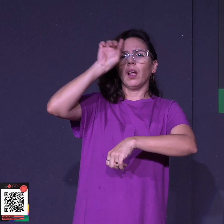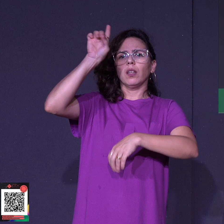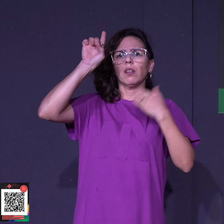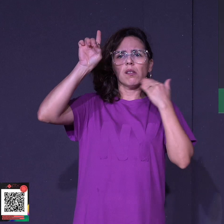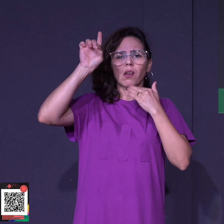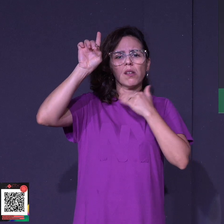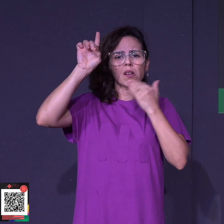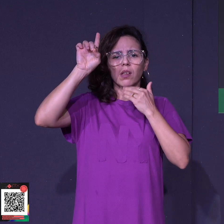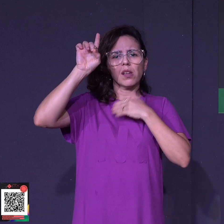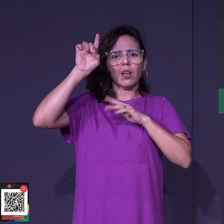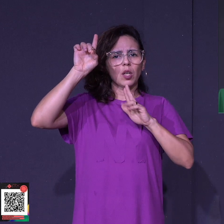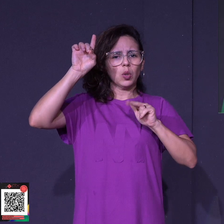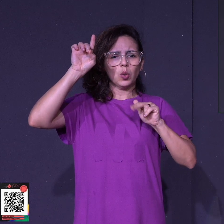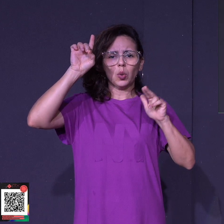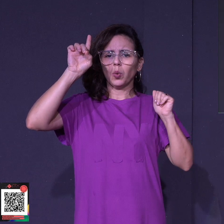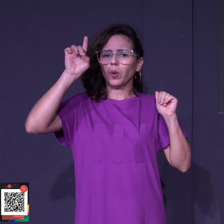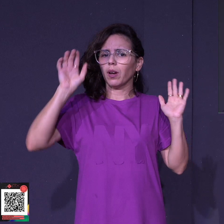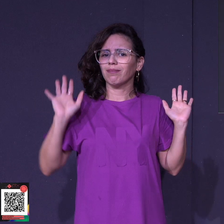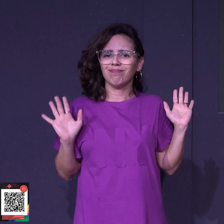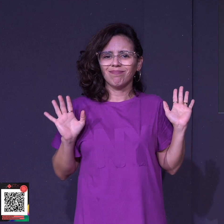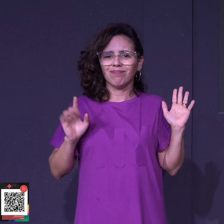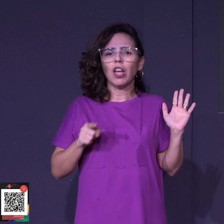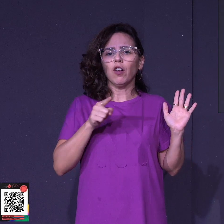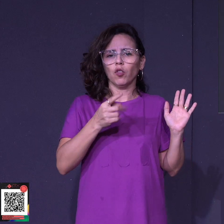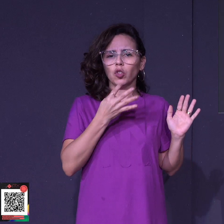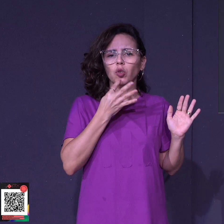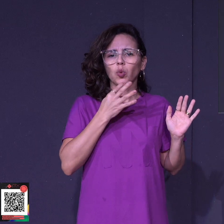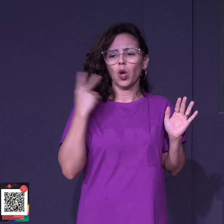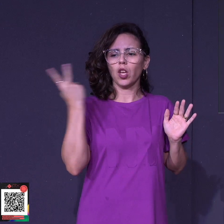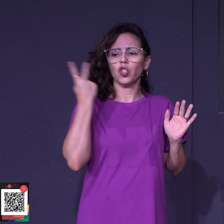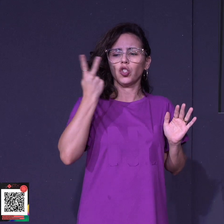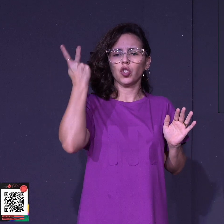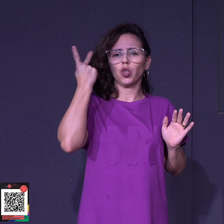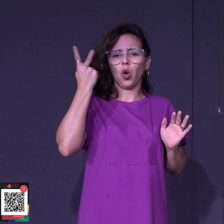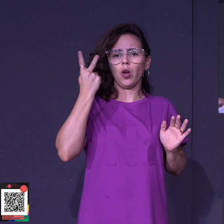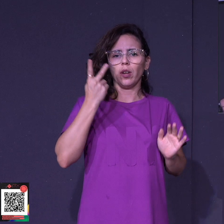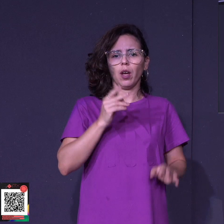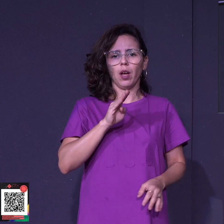Ele não falha. Belsazar brincou.